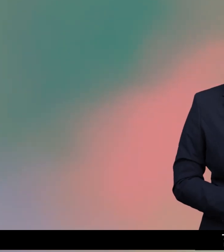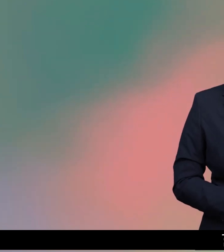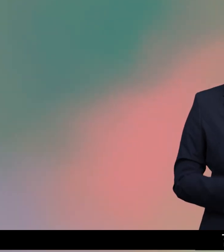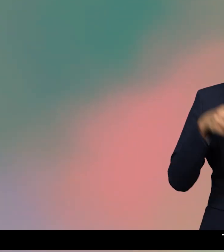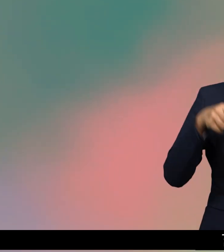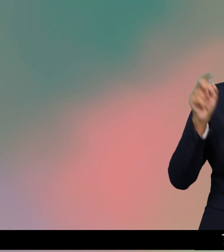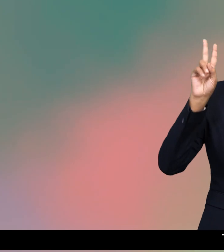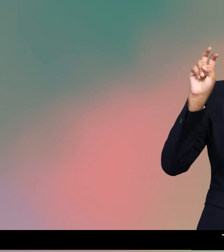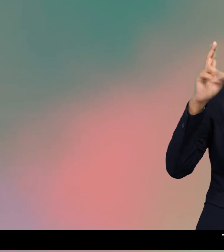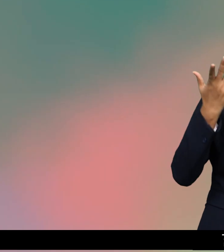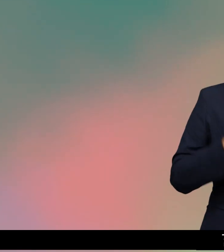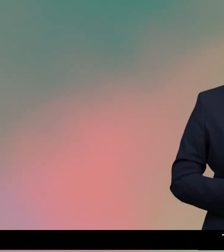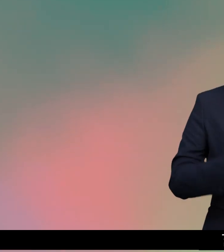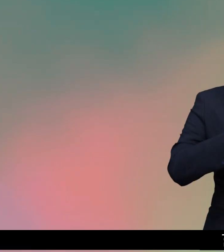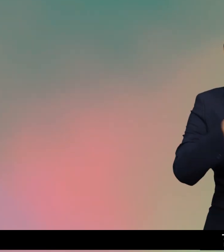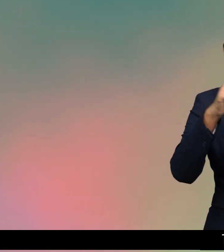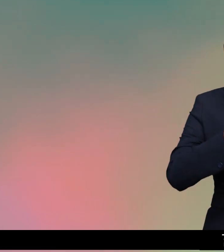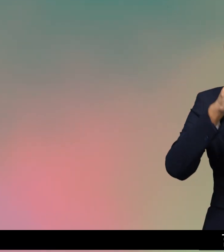इयत्ता 9वी